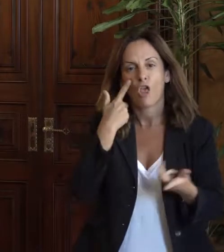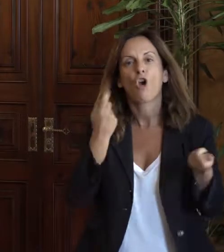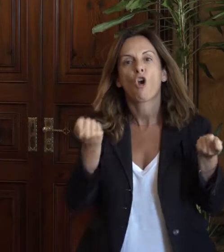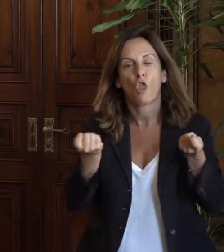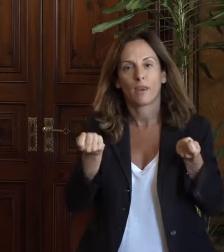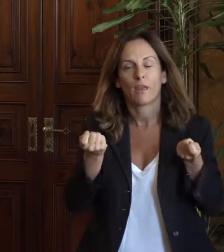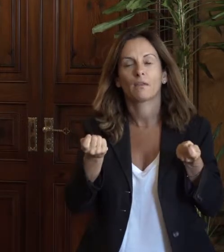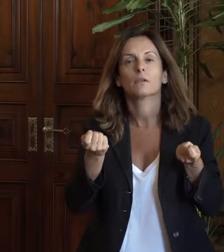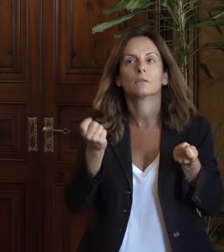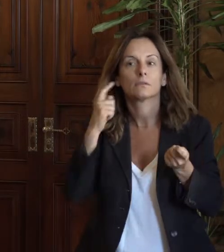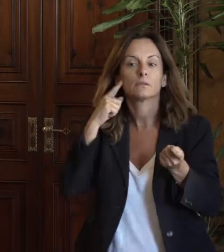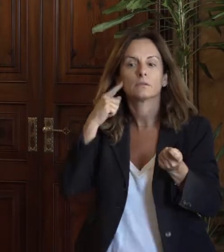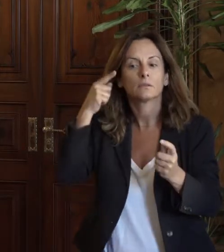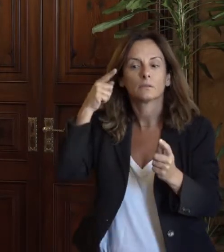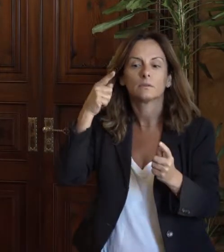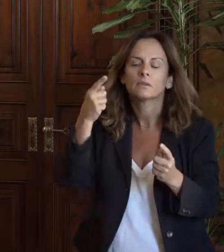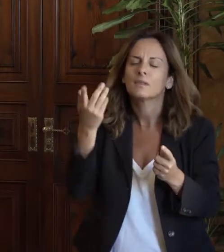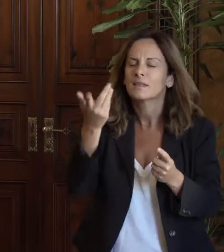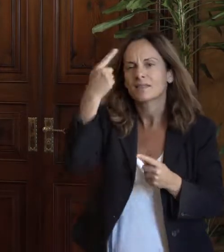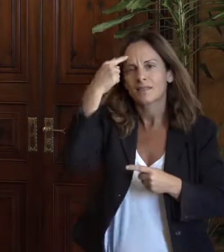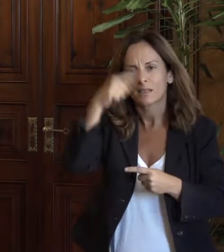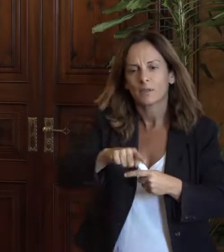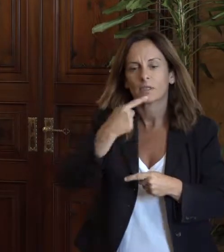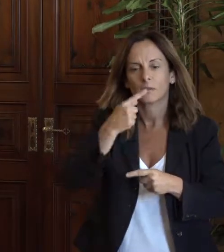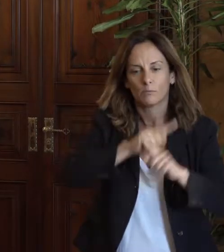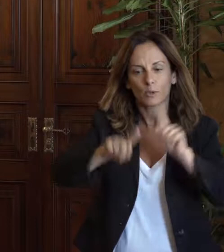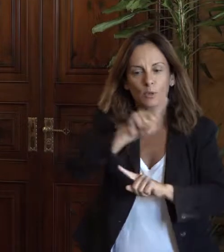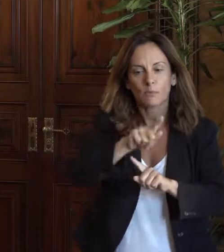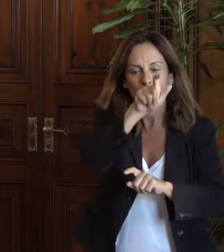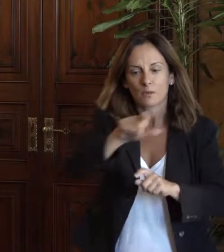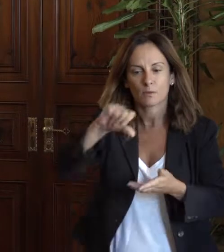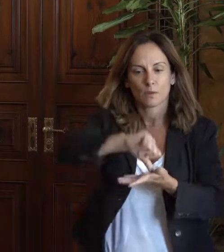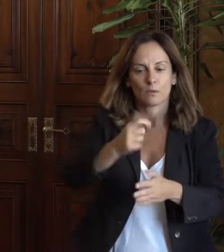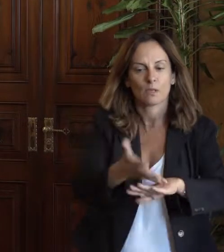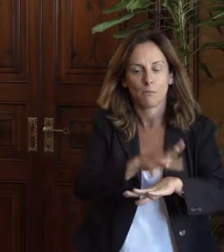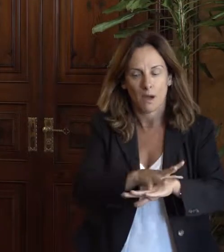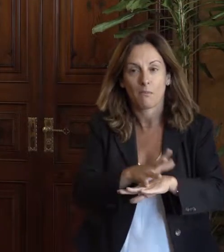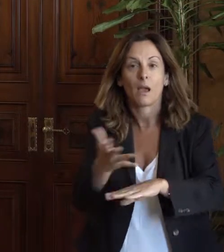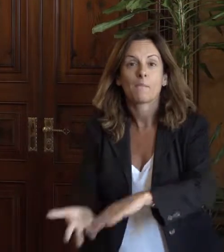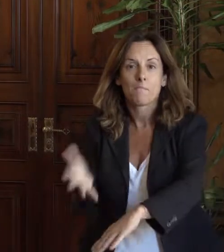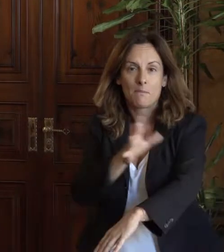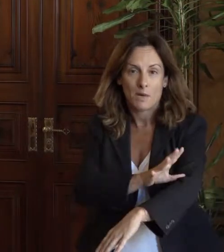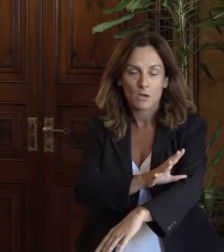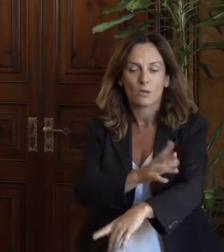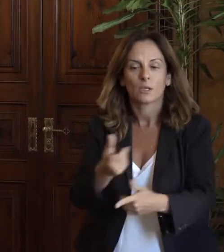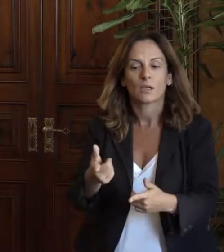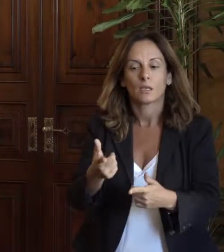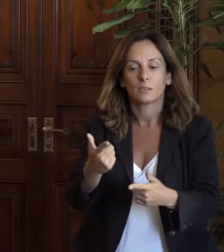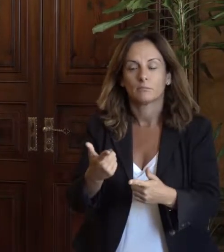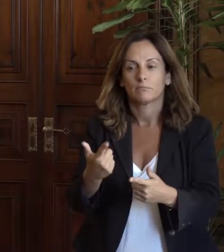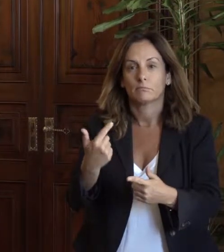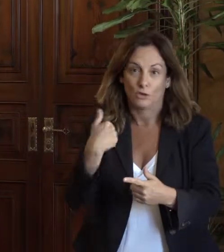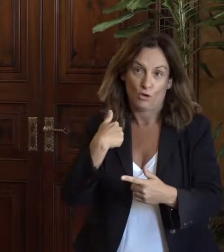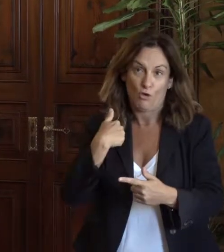coneguent els problemes dels ciutadans de Palma i també mallorquins, evidentment, que són els temes que ja també en